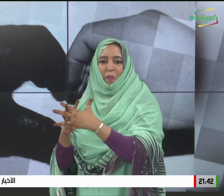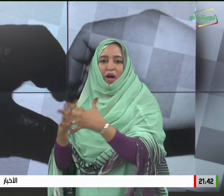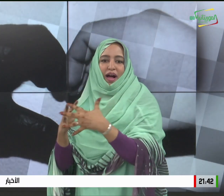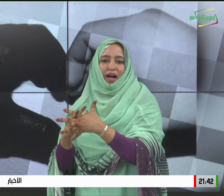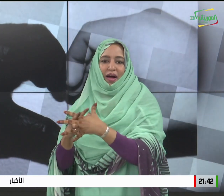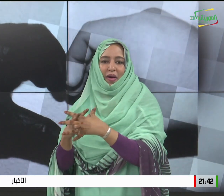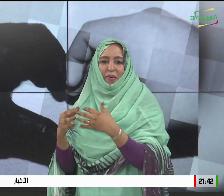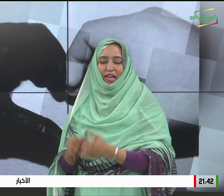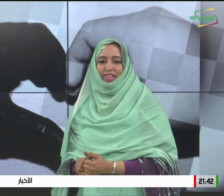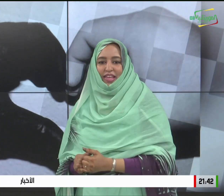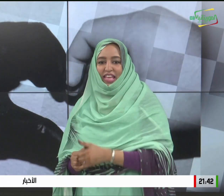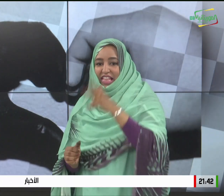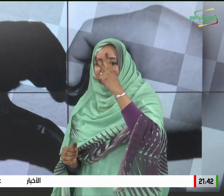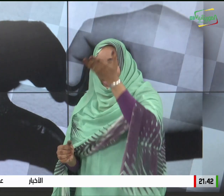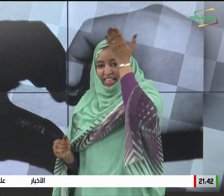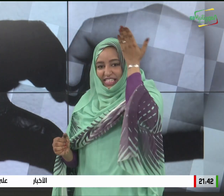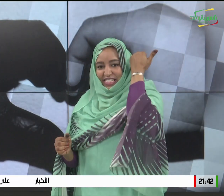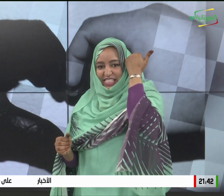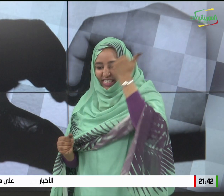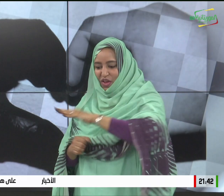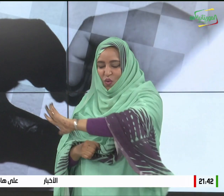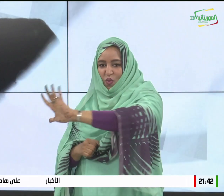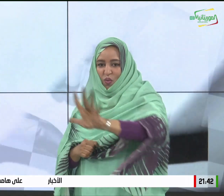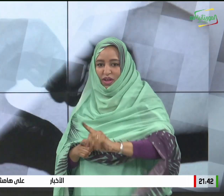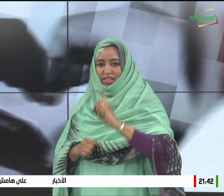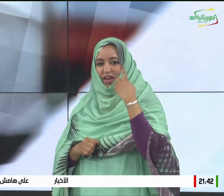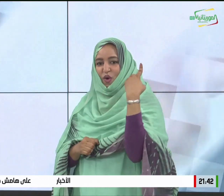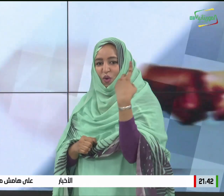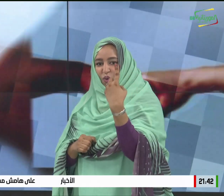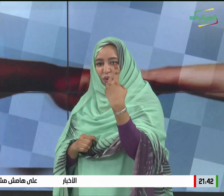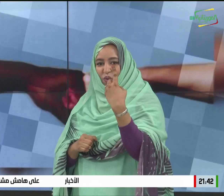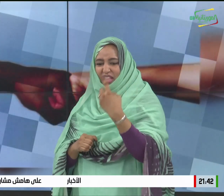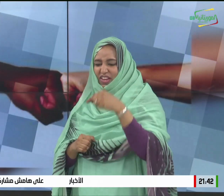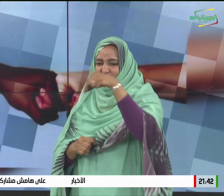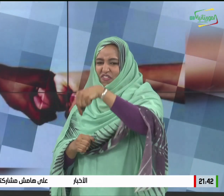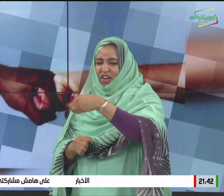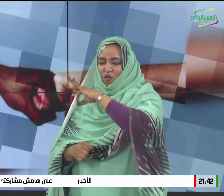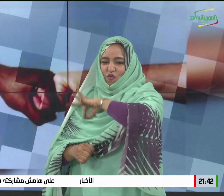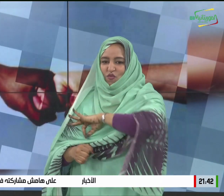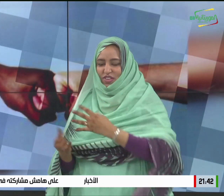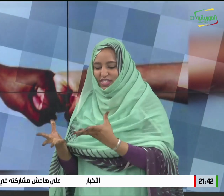لها دلالاتها الكثيرة كسلامة المجتمع من الأخطار التي تحيط به.